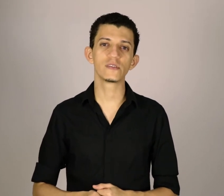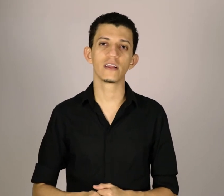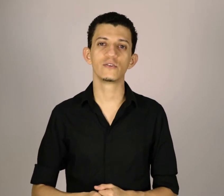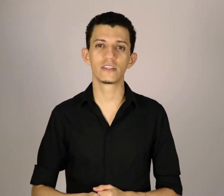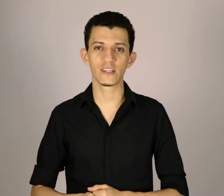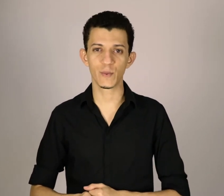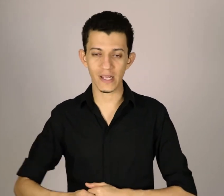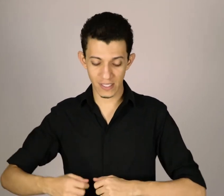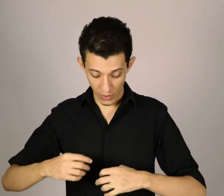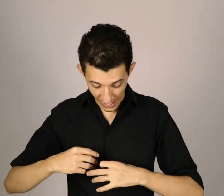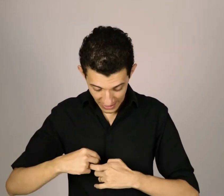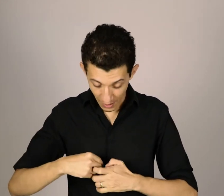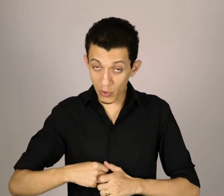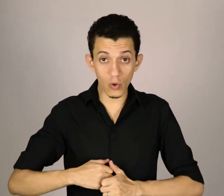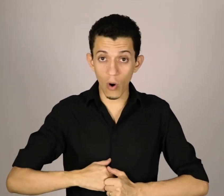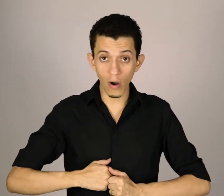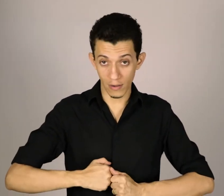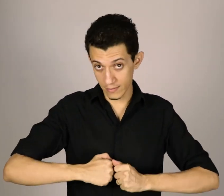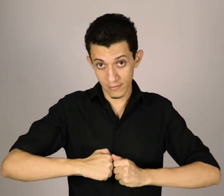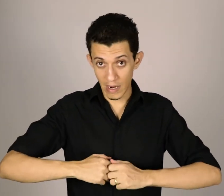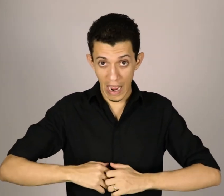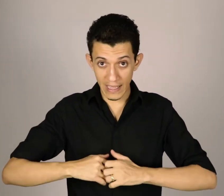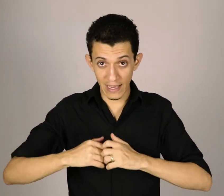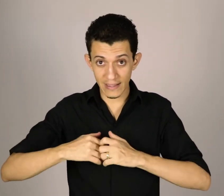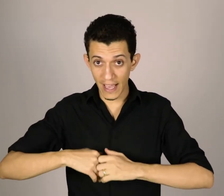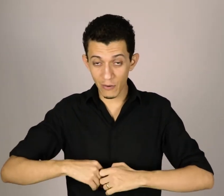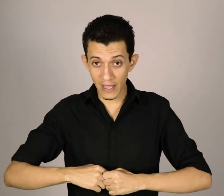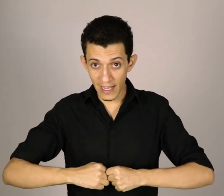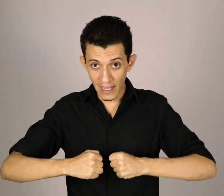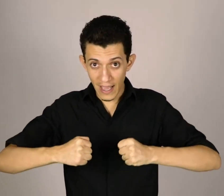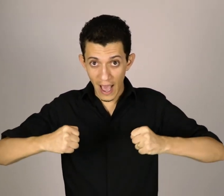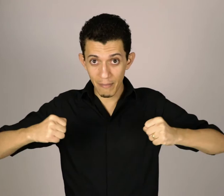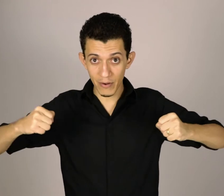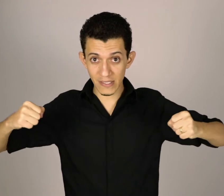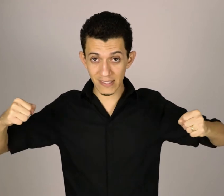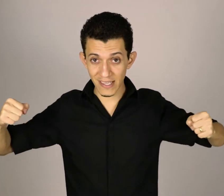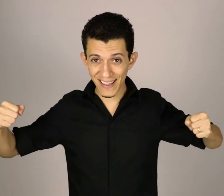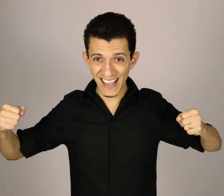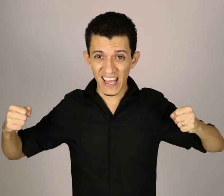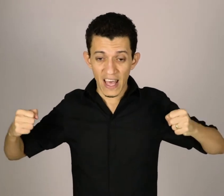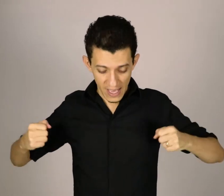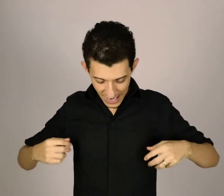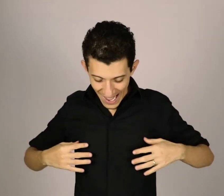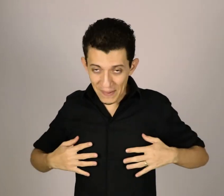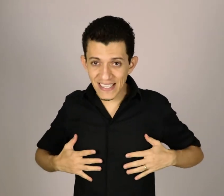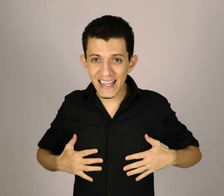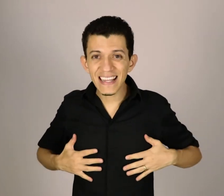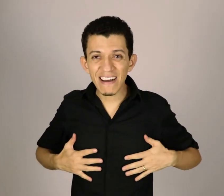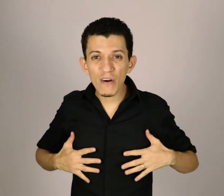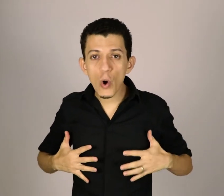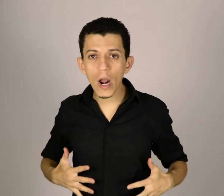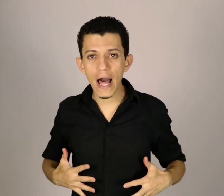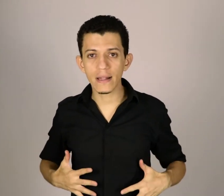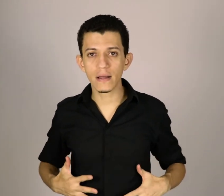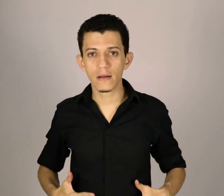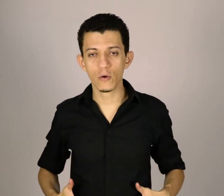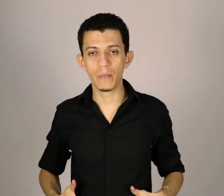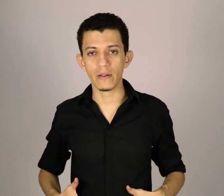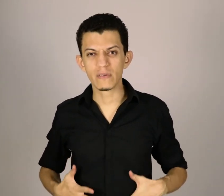99% de transpiração. E ele desabotoou aquele terno dele, abriu assim, e a camisa dele estava colada no peito. Estava